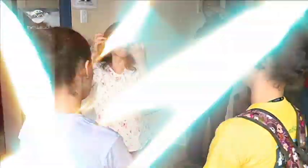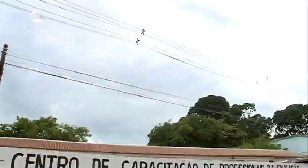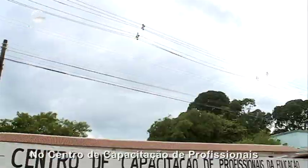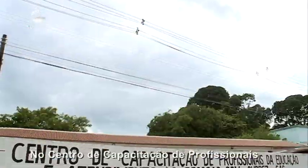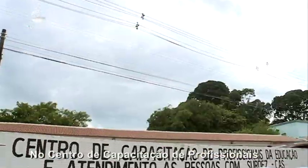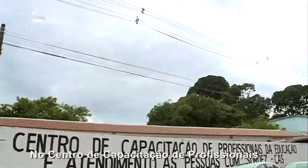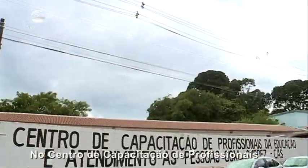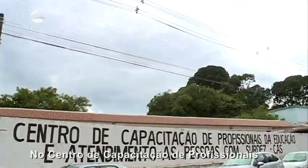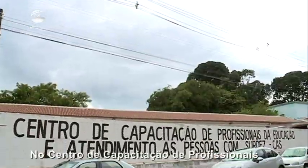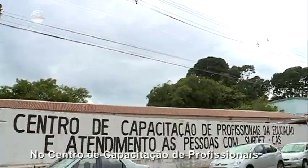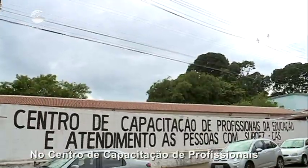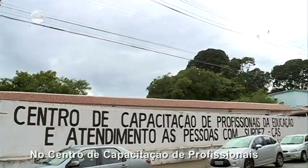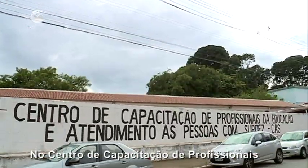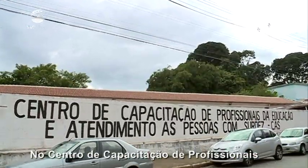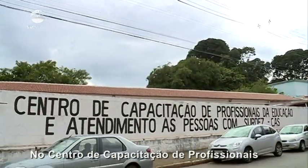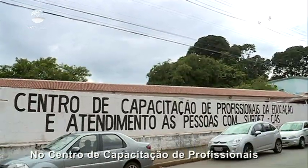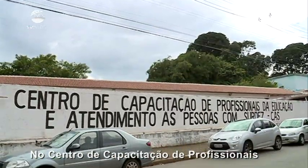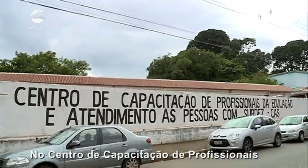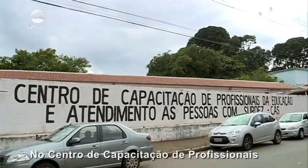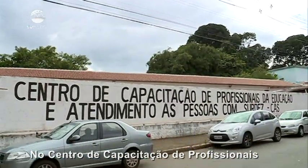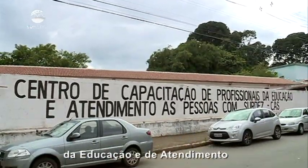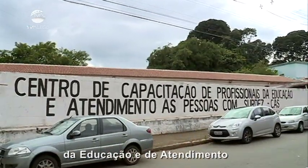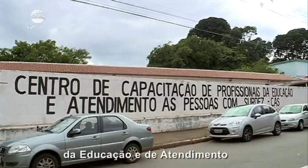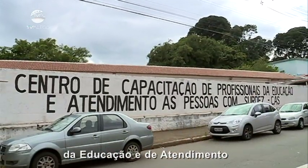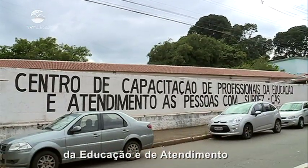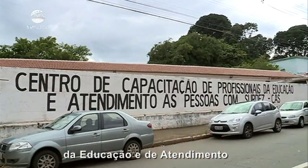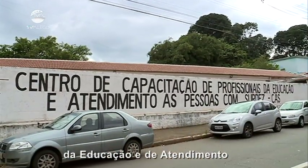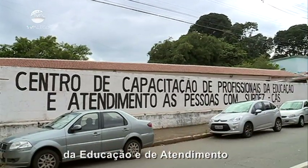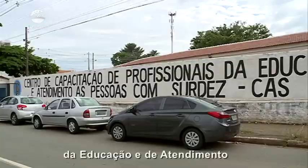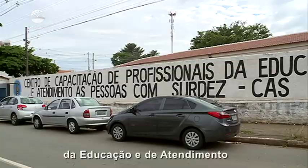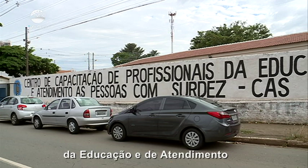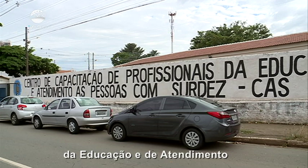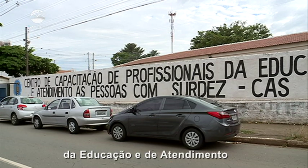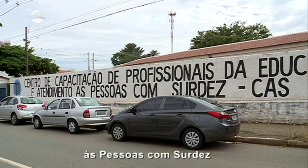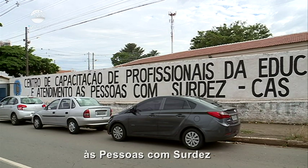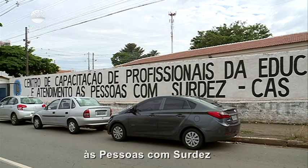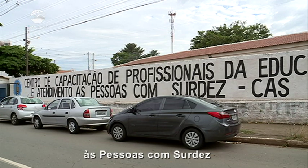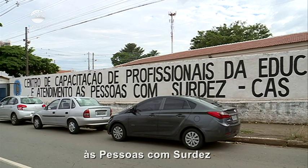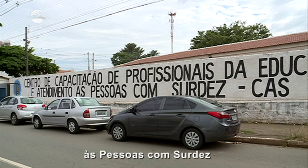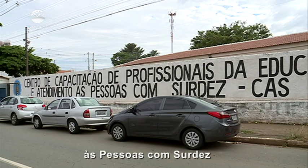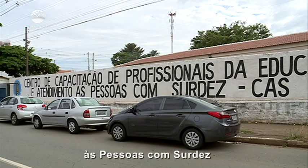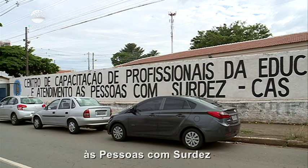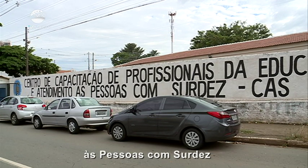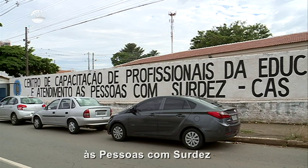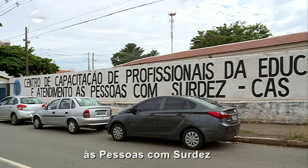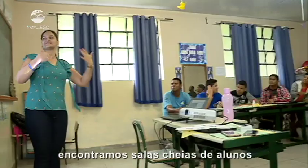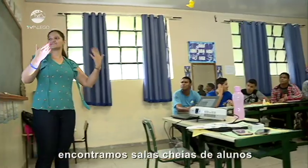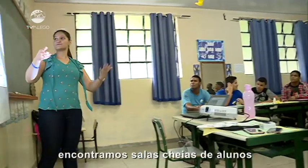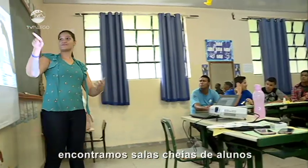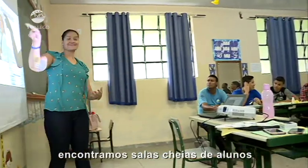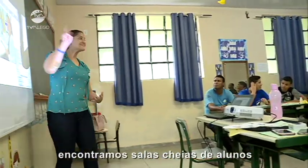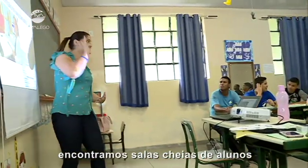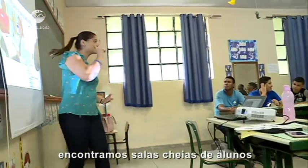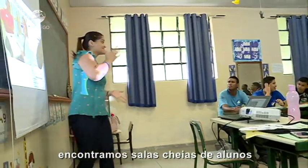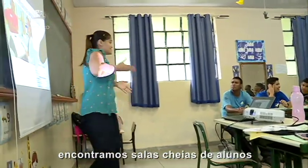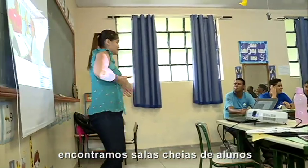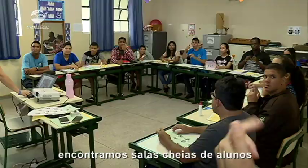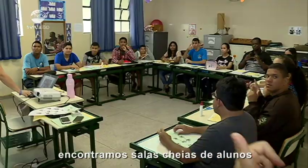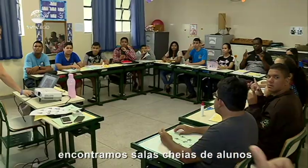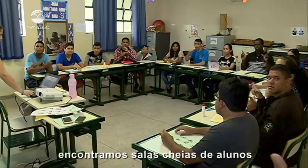No Centro de Capacitação de Profissionais da Educação e de Atendimento às Pessoas com Surdez, encontramos salas cheias de